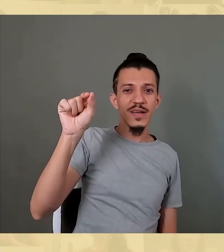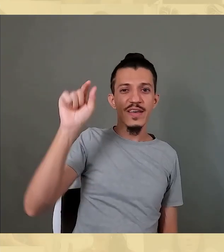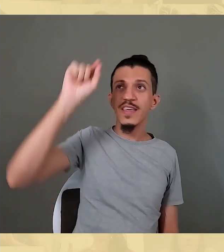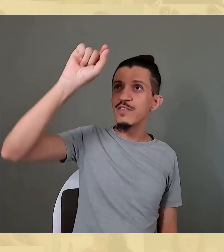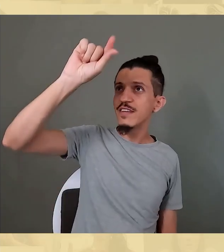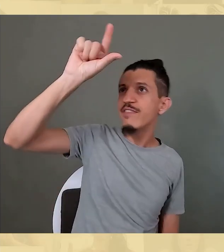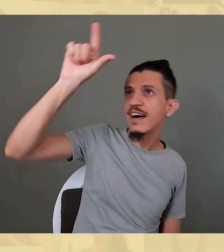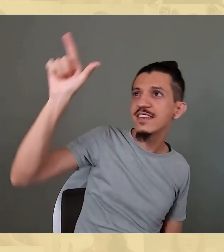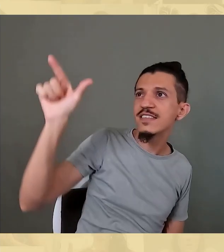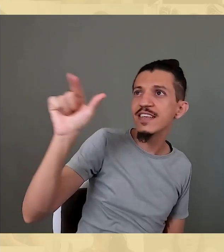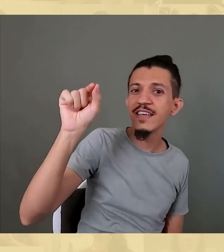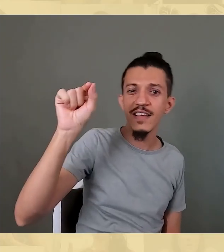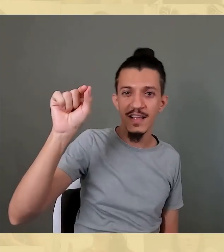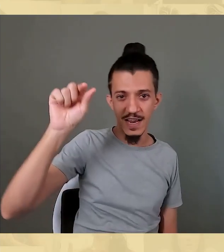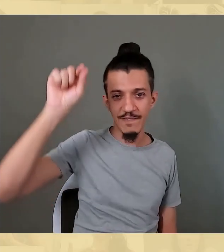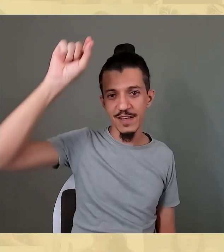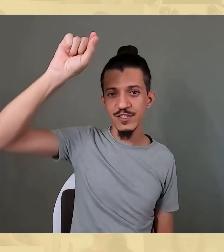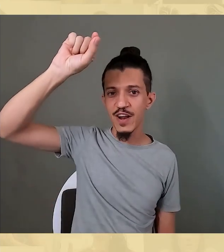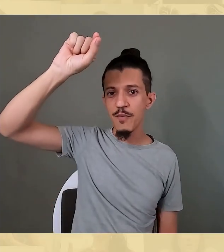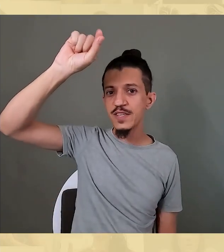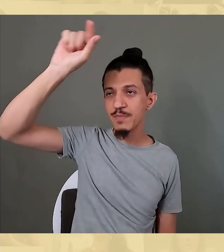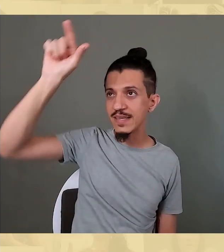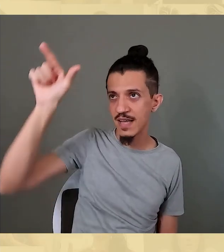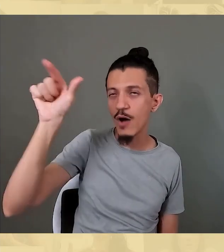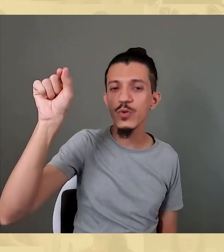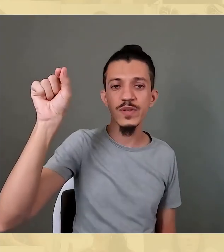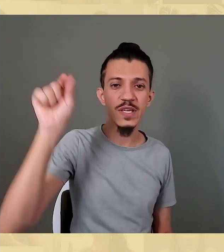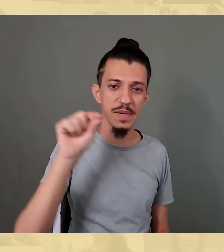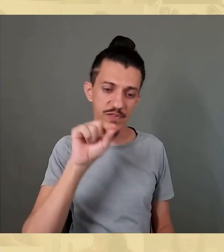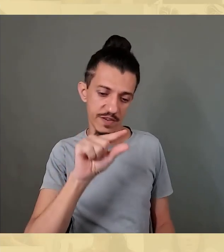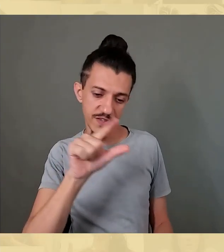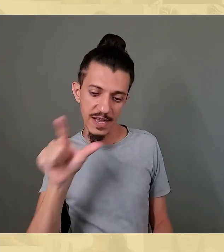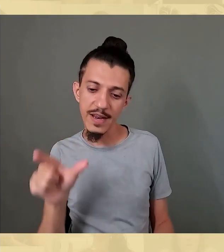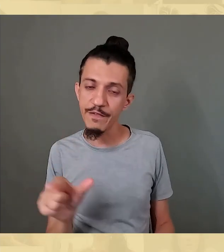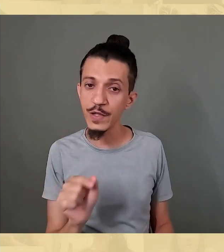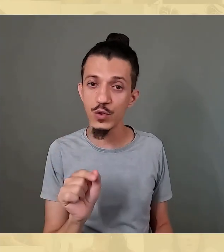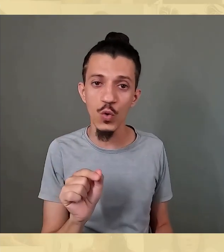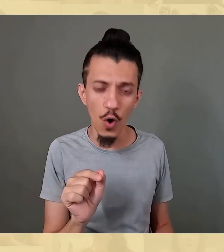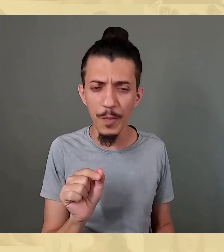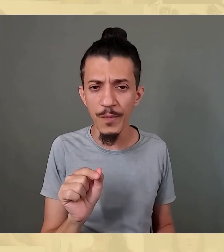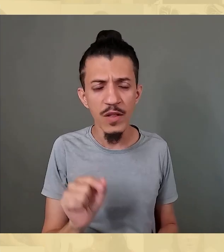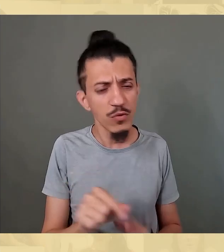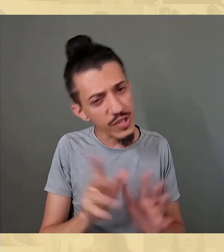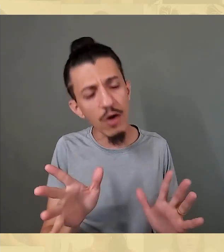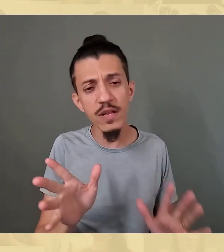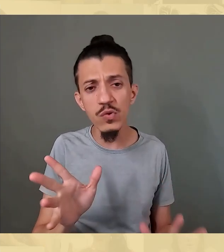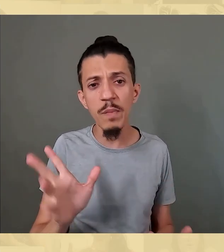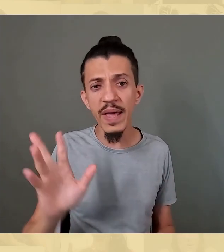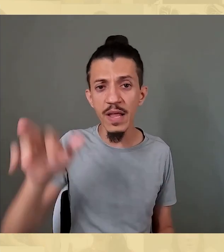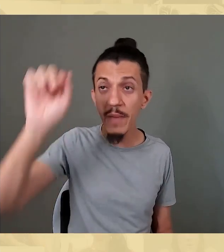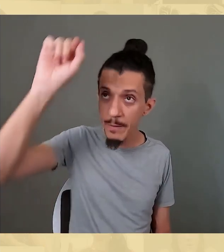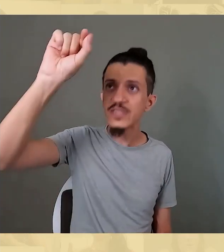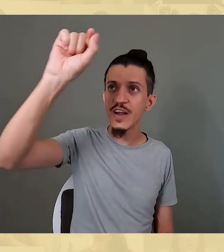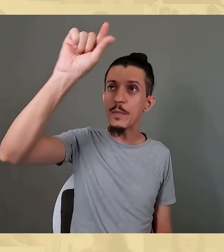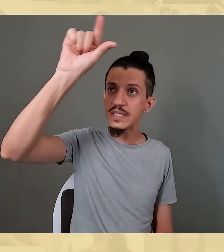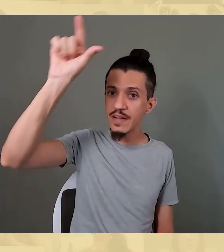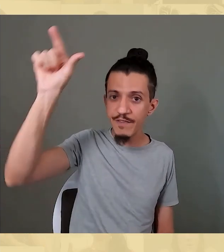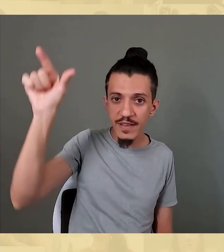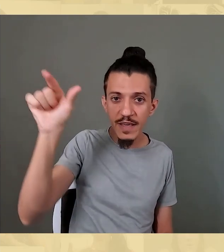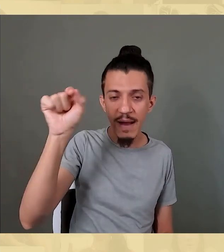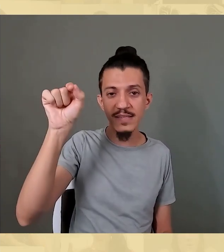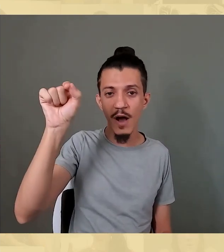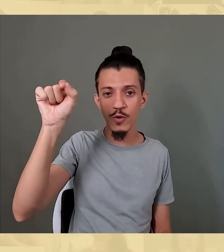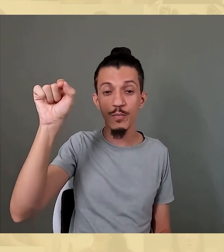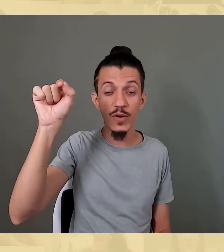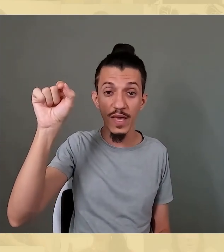lua que você faz assim. Ele é feito geralmente mais alto, assim, mas se você fizer aqui na frente do corpo, no geral tá tudo bem também, mas geralmente ele é feito